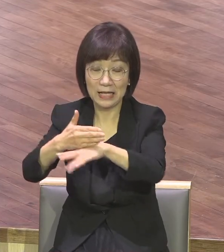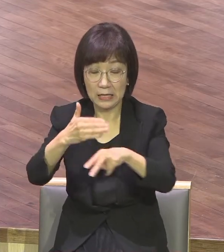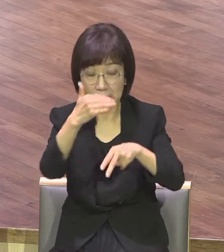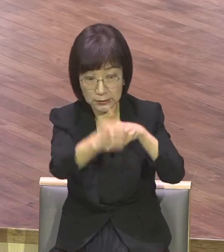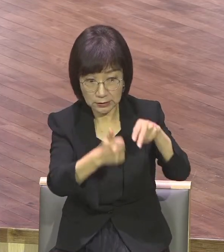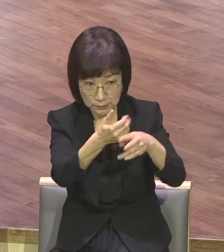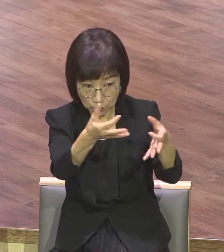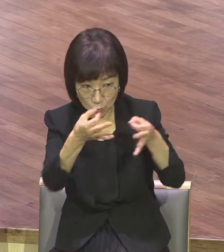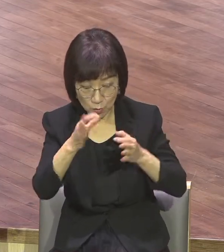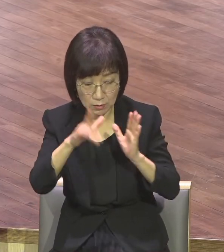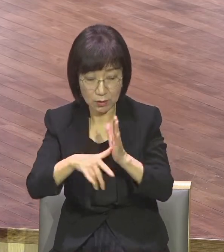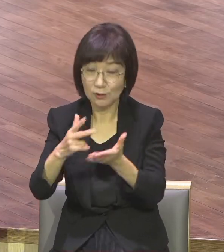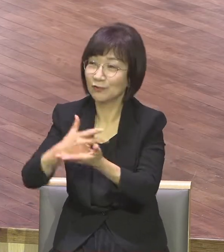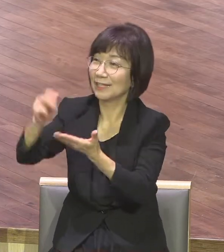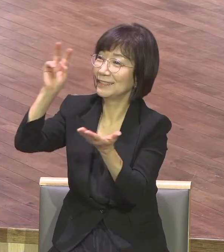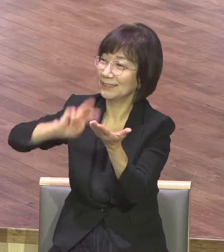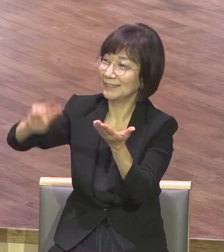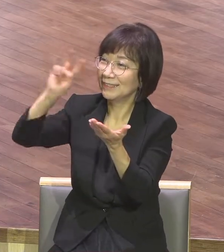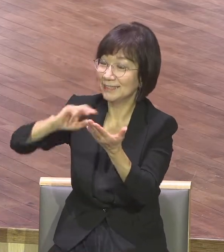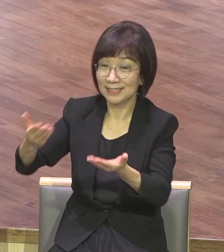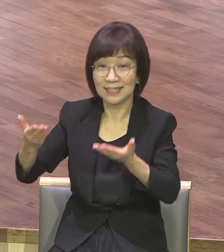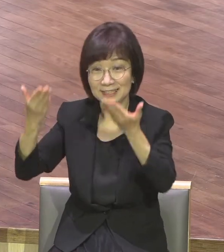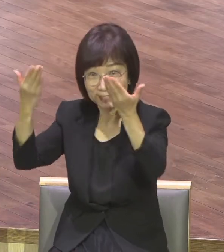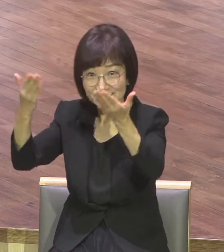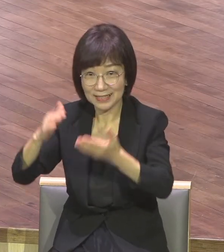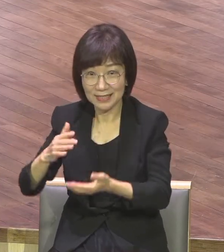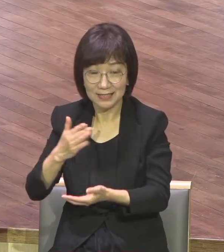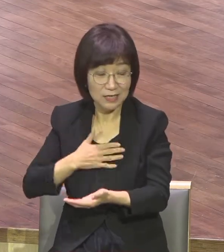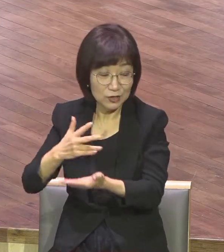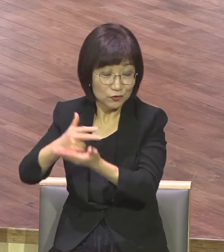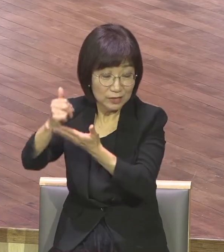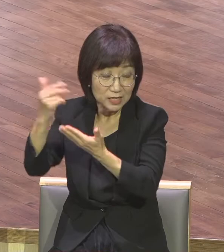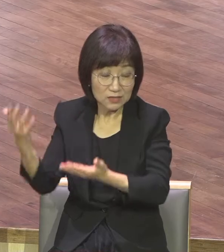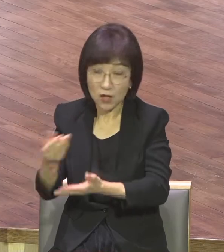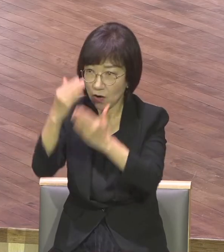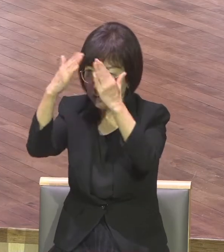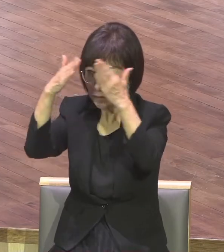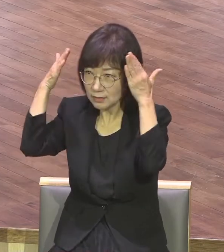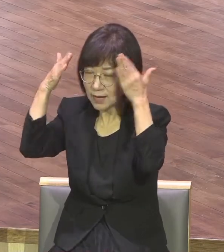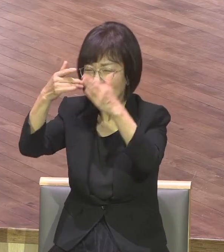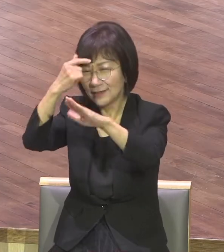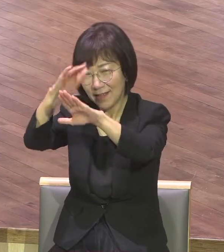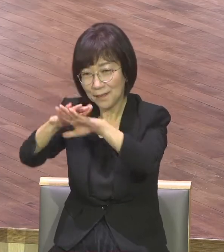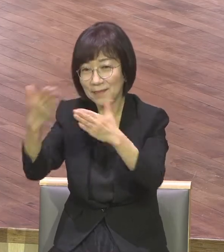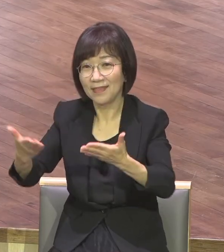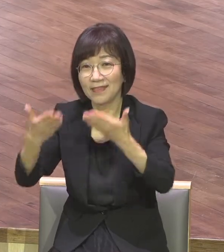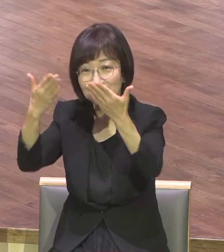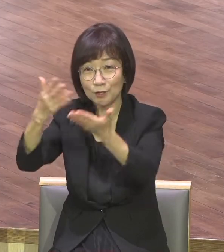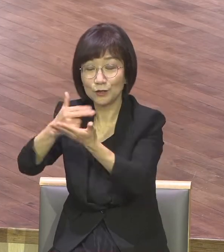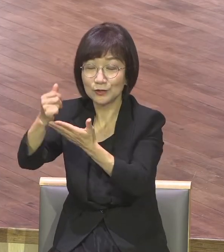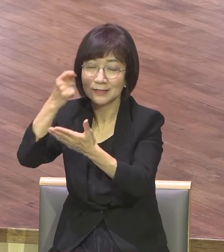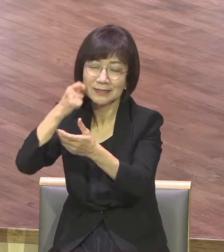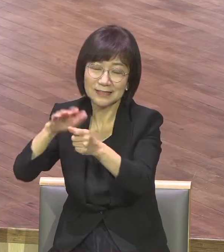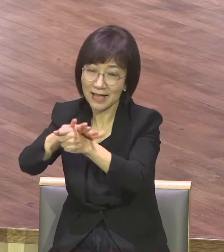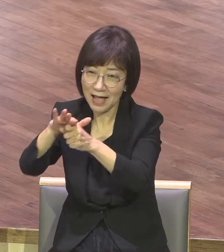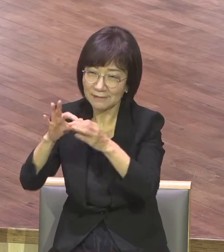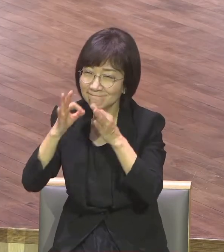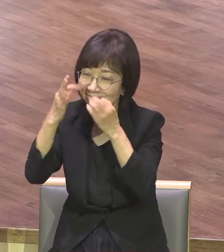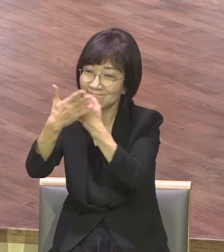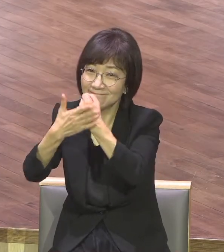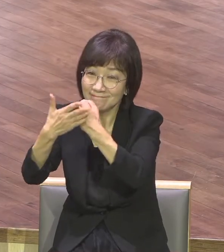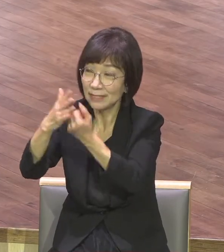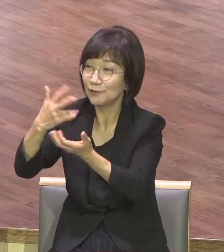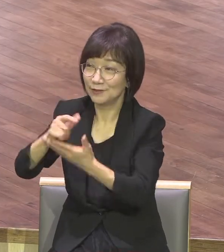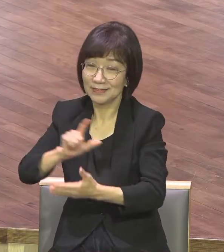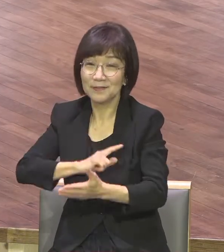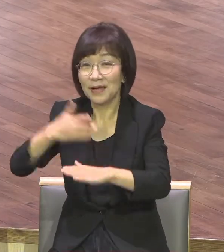신들 앞에서 주께 찬양 한송하리이다. 내가 주의 성전을 향하여 예배하며 주의 인자심과 성실함으로 말미암아 주의